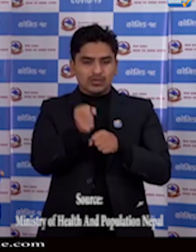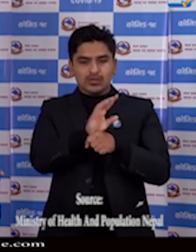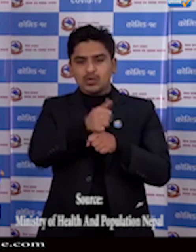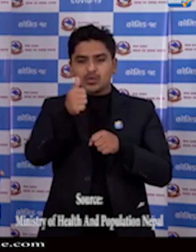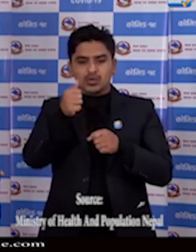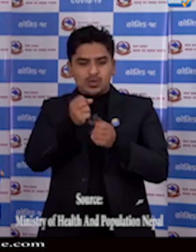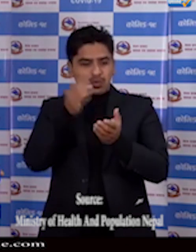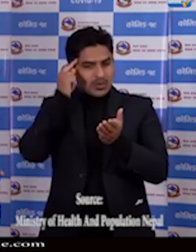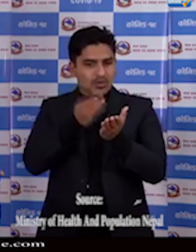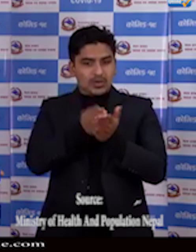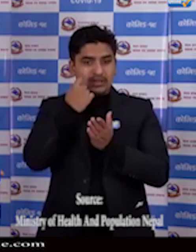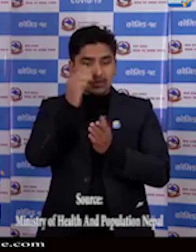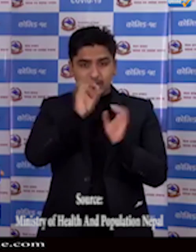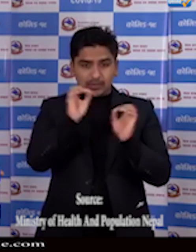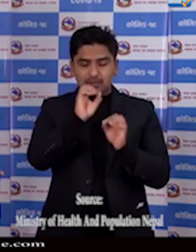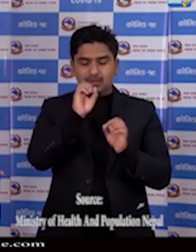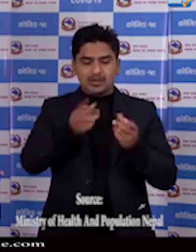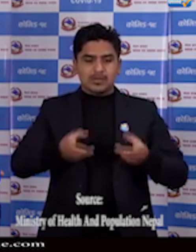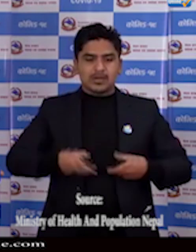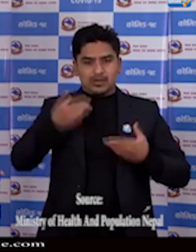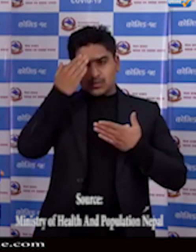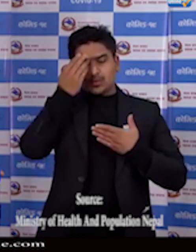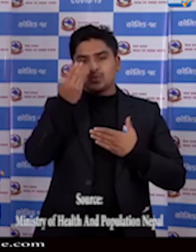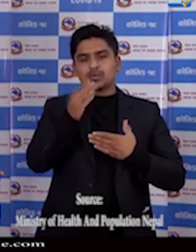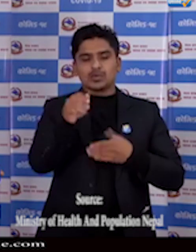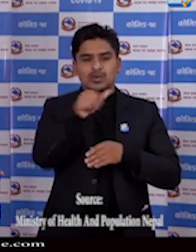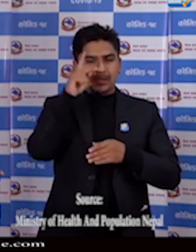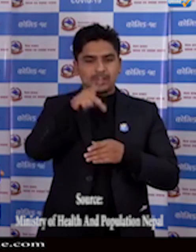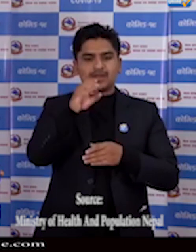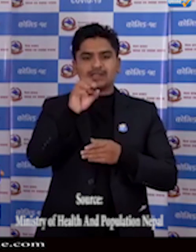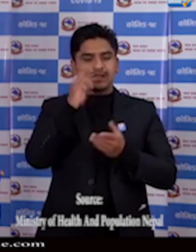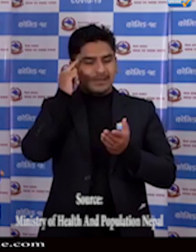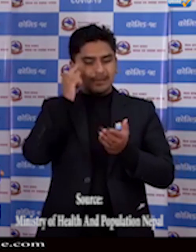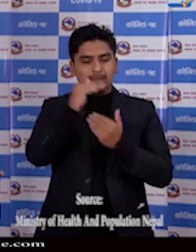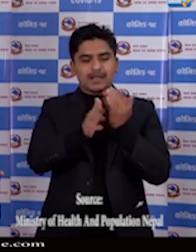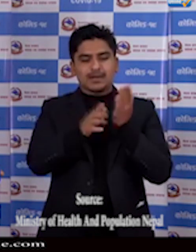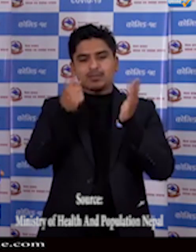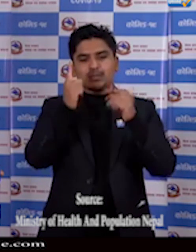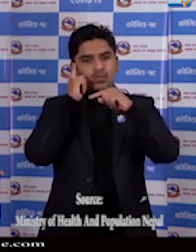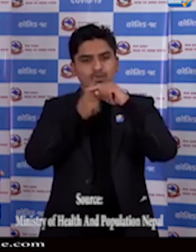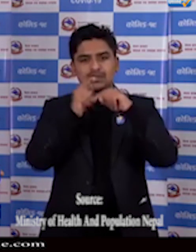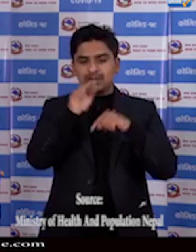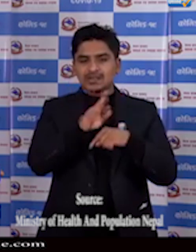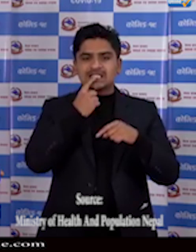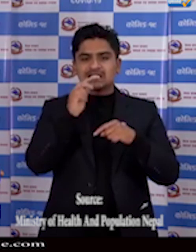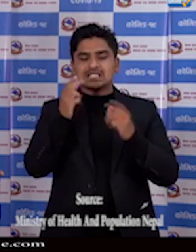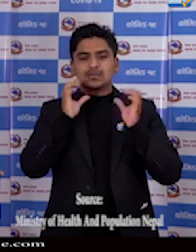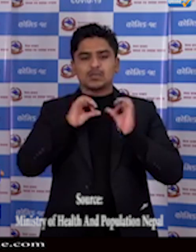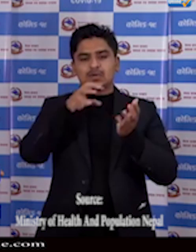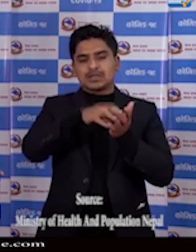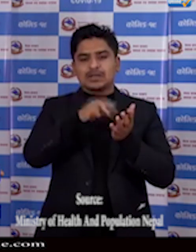अन्य सिम्टमहरू नदेखिएको तर मृगौलाको रोगी हुनुहुन्थ्यो, उहाँको PCR विधिबाट पोजिटिभ आएको छ सेती